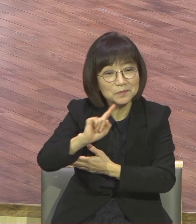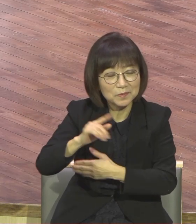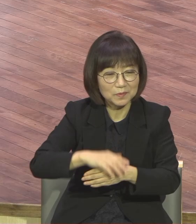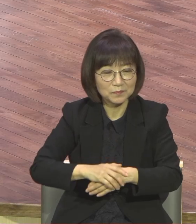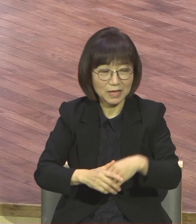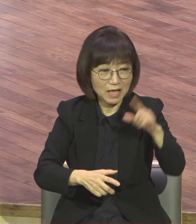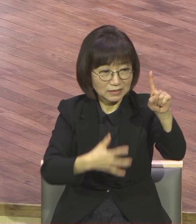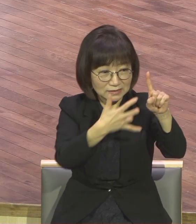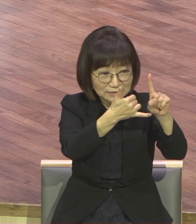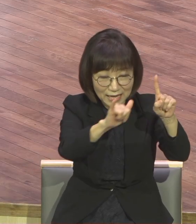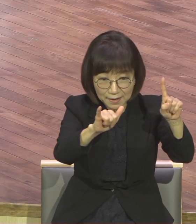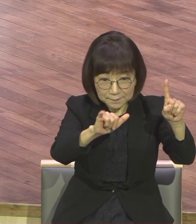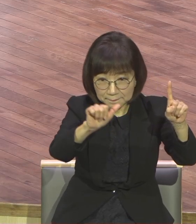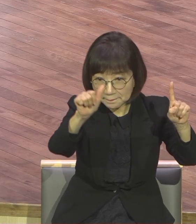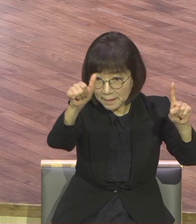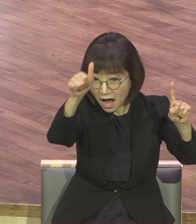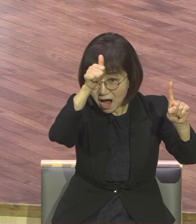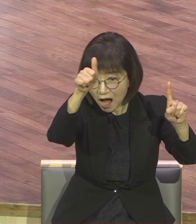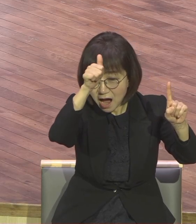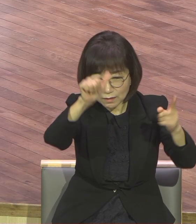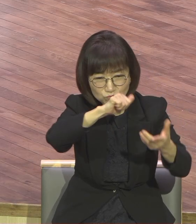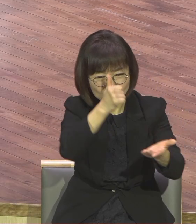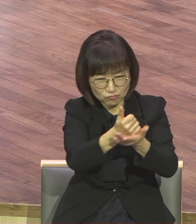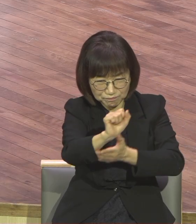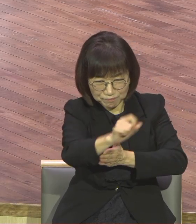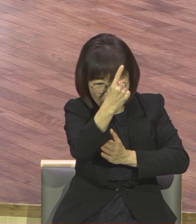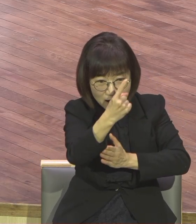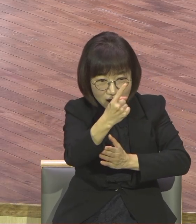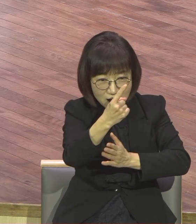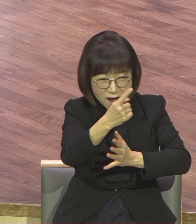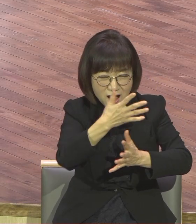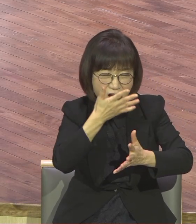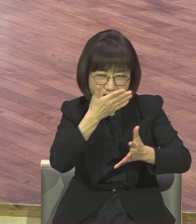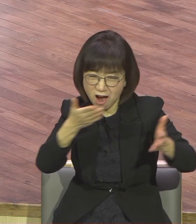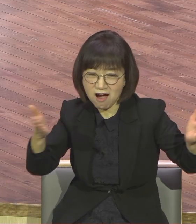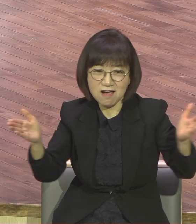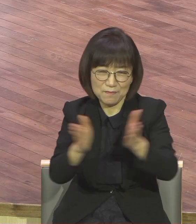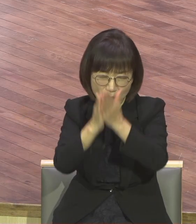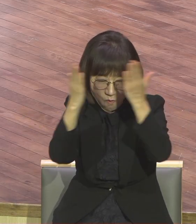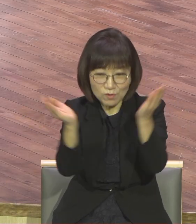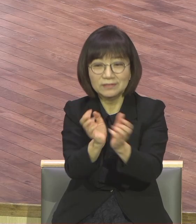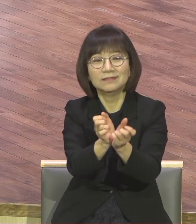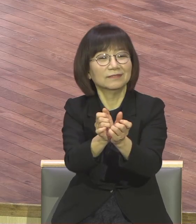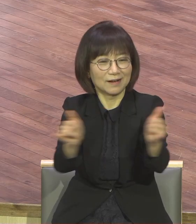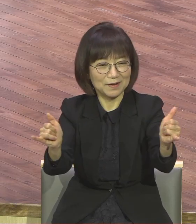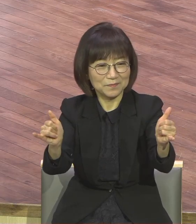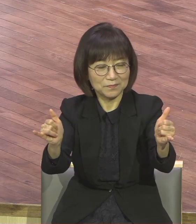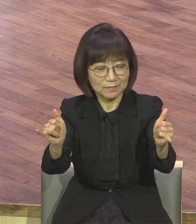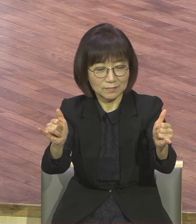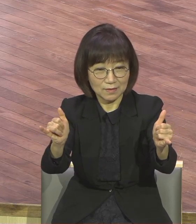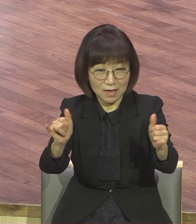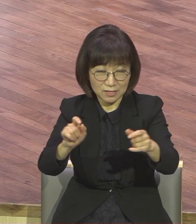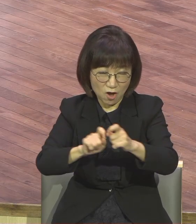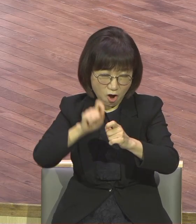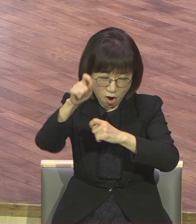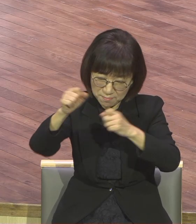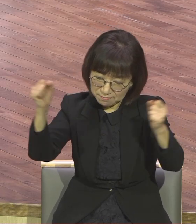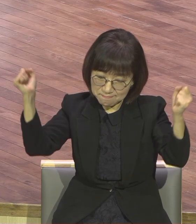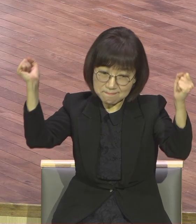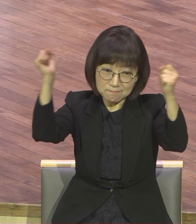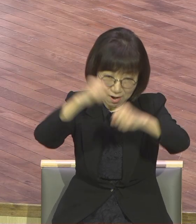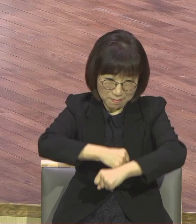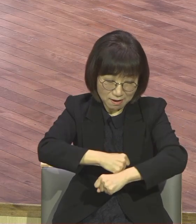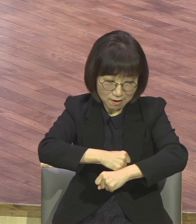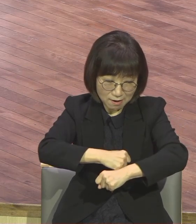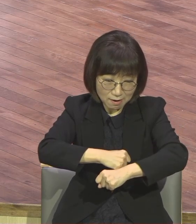한 사람 아담의 이 범죄로 인해서 모든 인류가 영원한 멸망길로 갈 수밖에